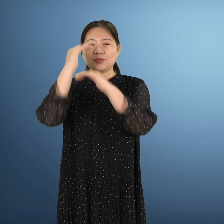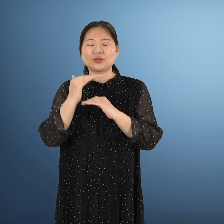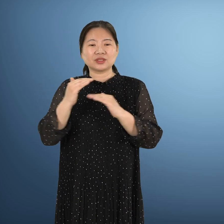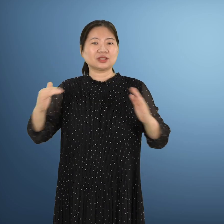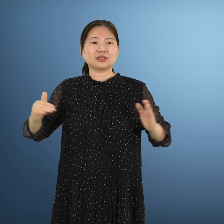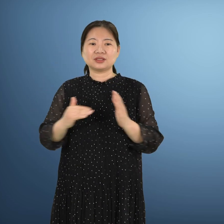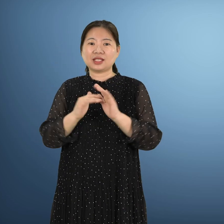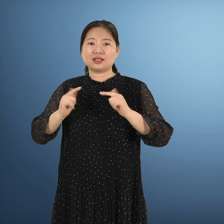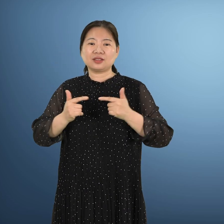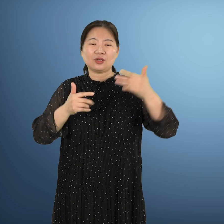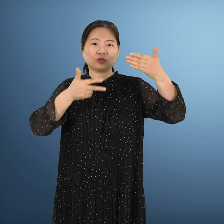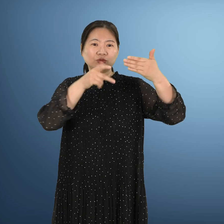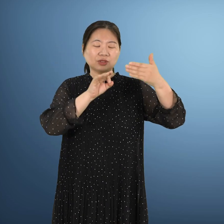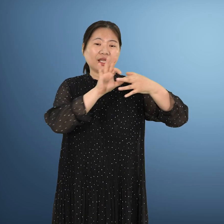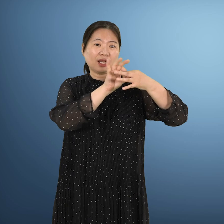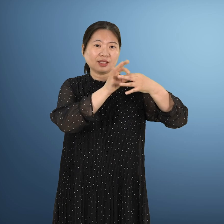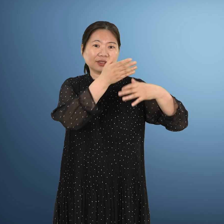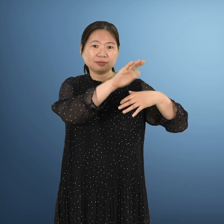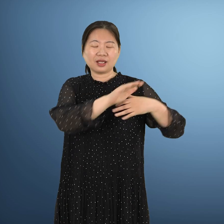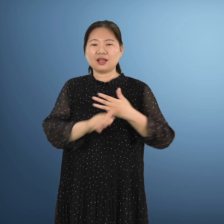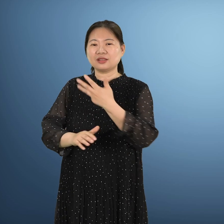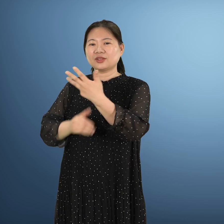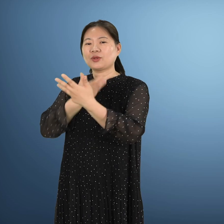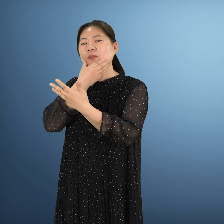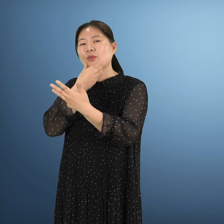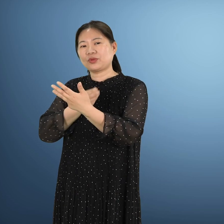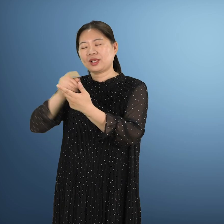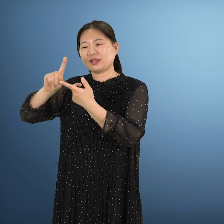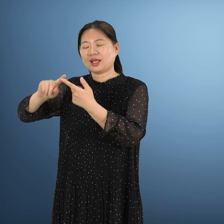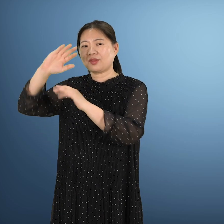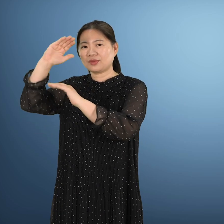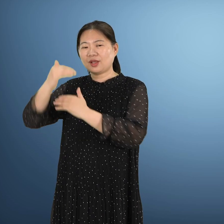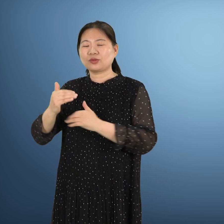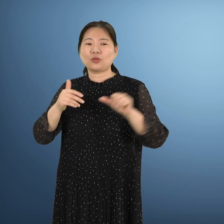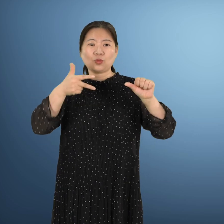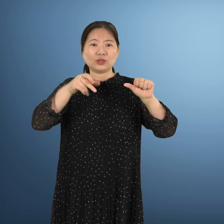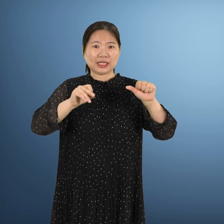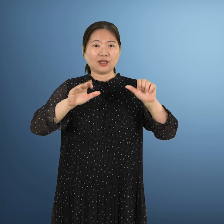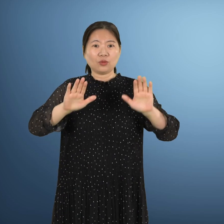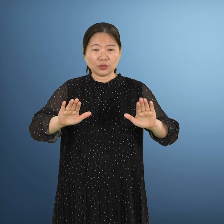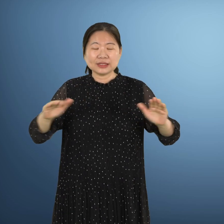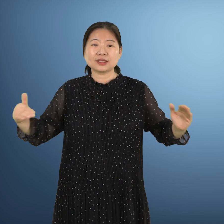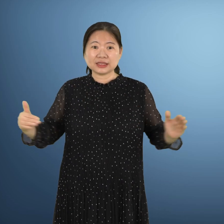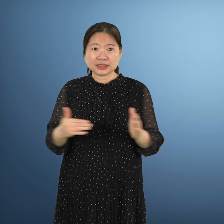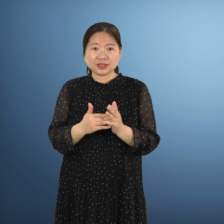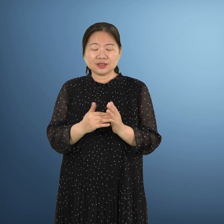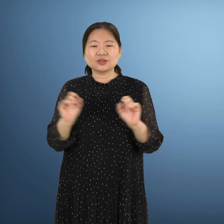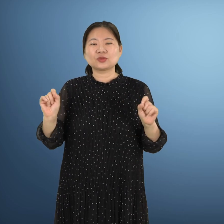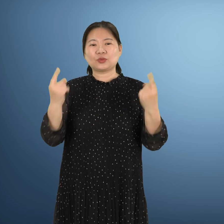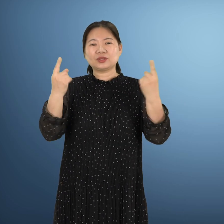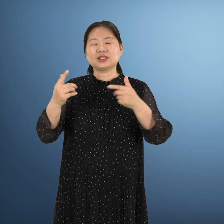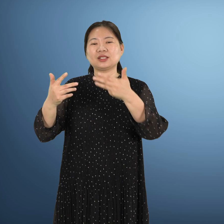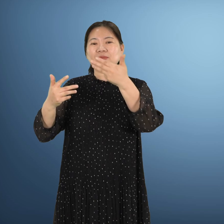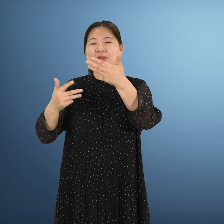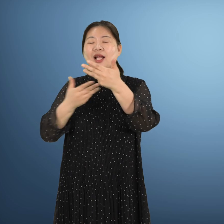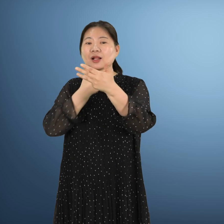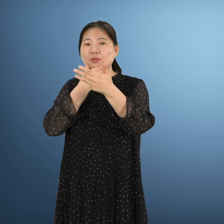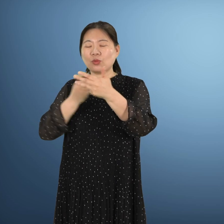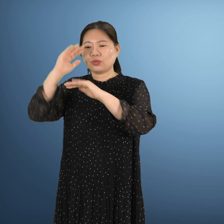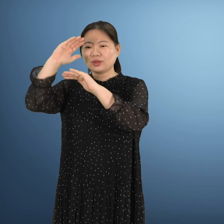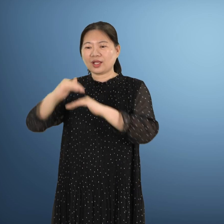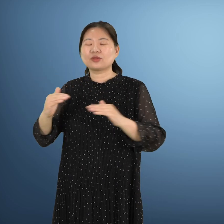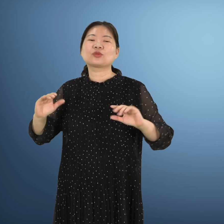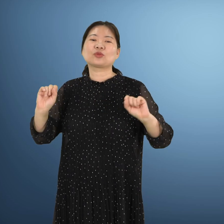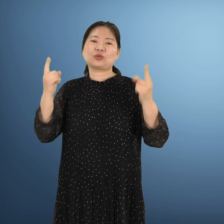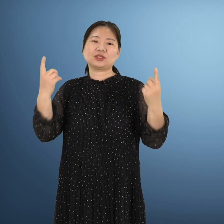이어지고 팔복의 말씀을 일단은 5장을 마치면서 실질적으로